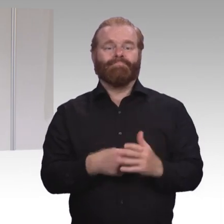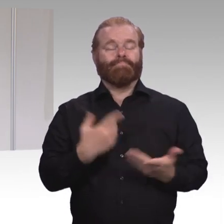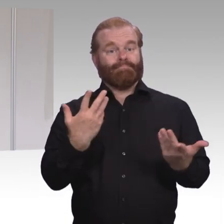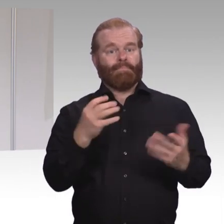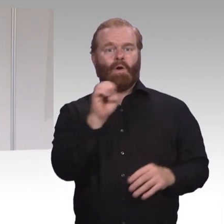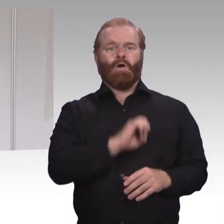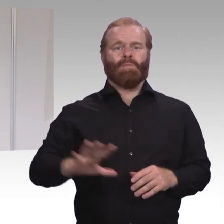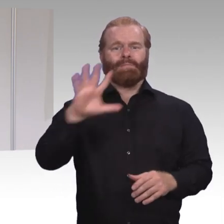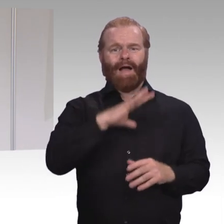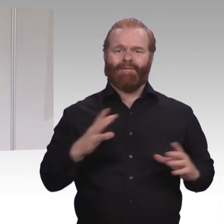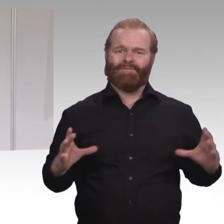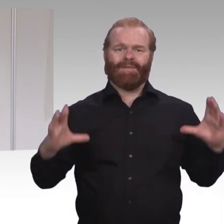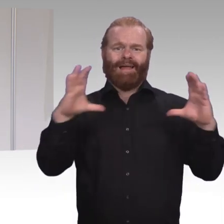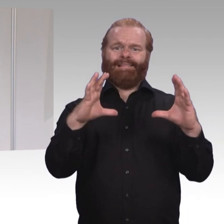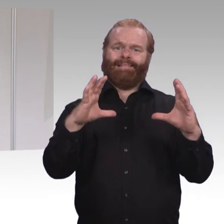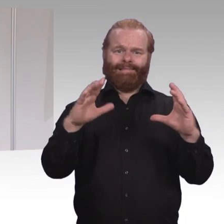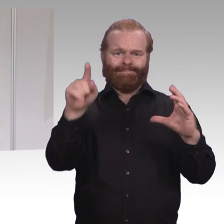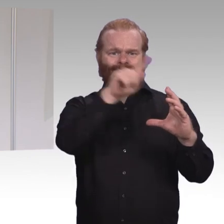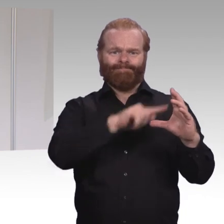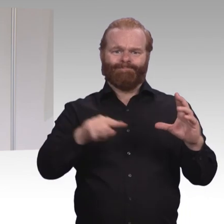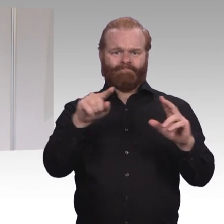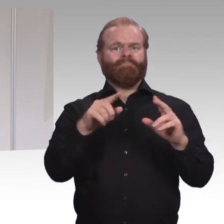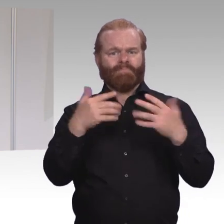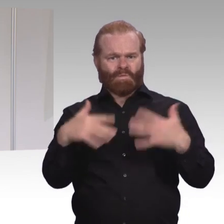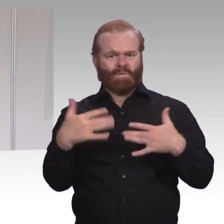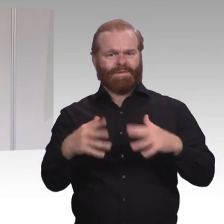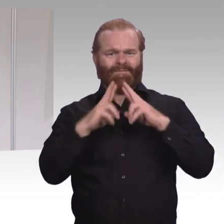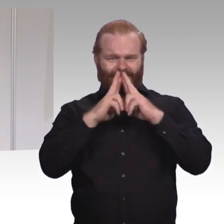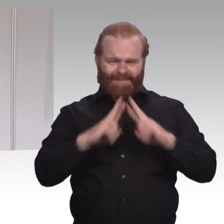Europa und die Welt braucht mehr Europa.